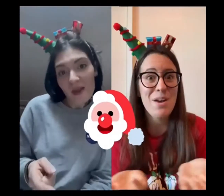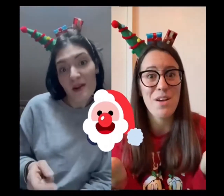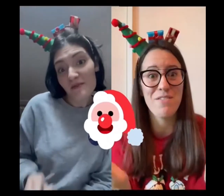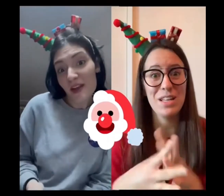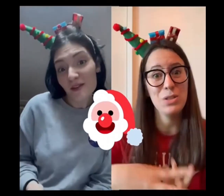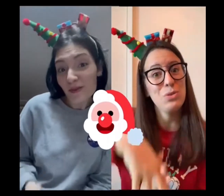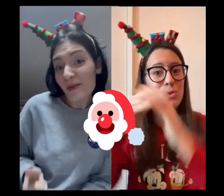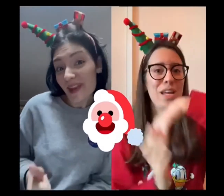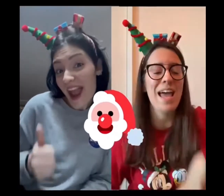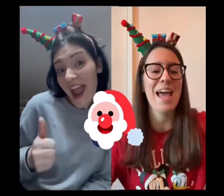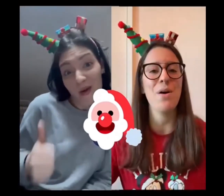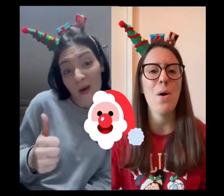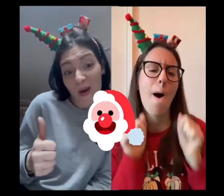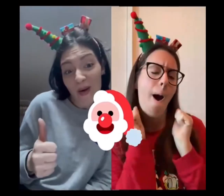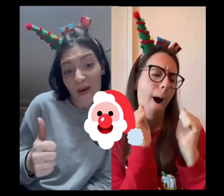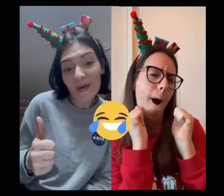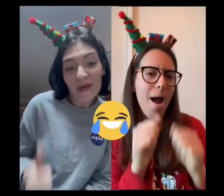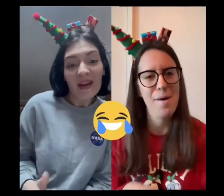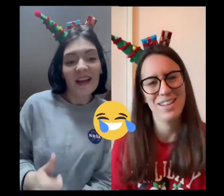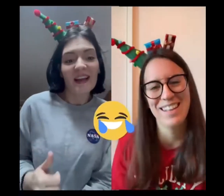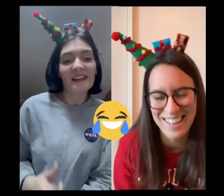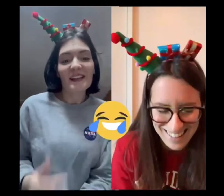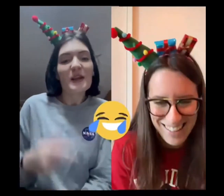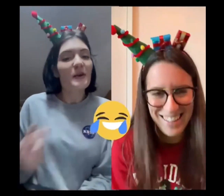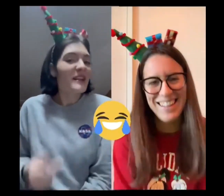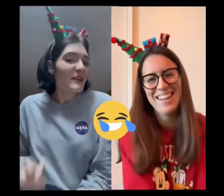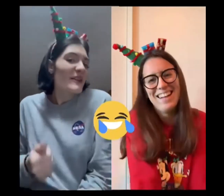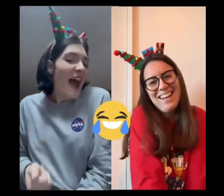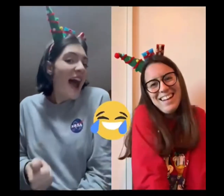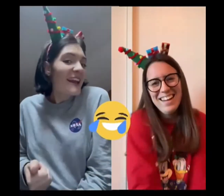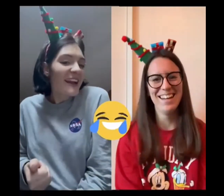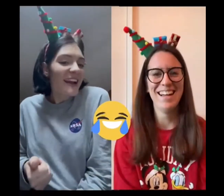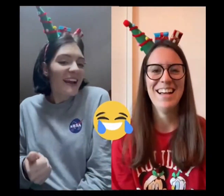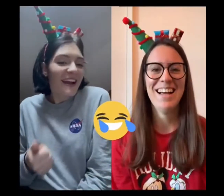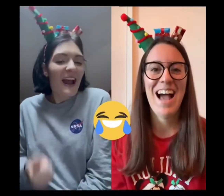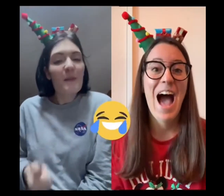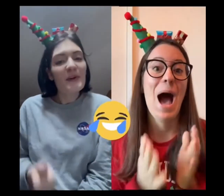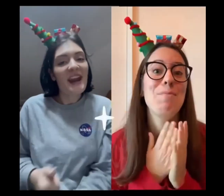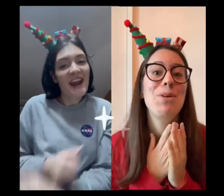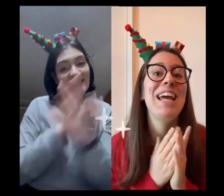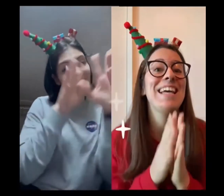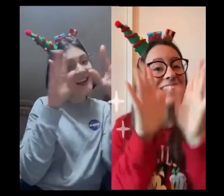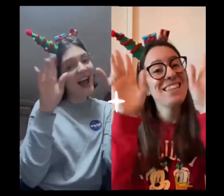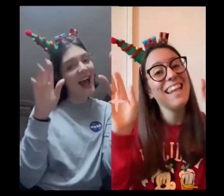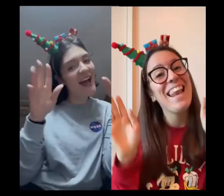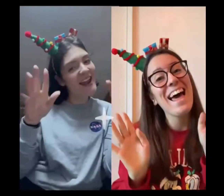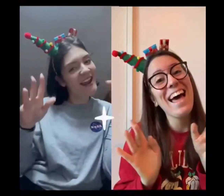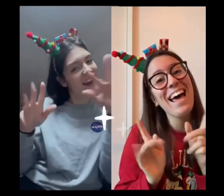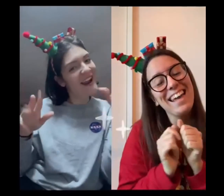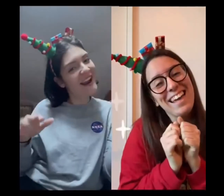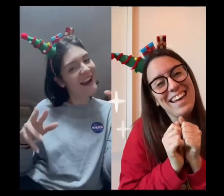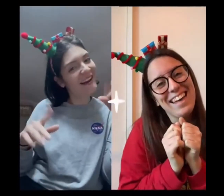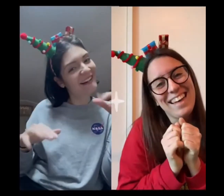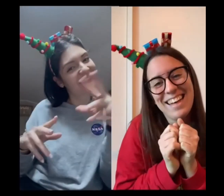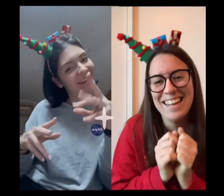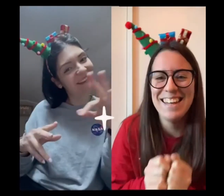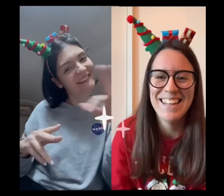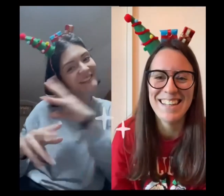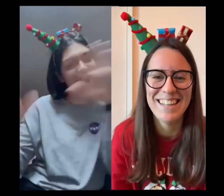un un avventuriero. avventuriero. Sai già cosa donare, amore Amore stellare. stellare.